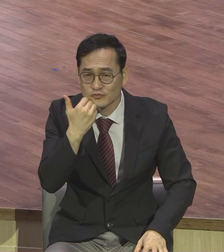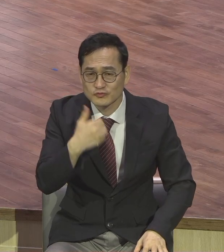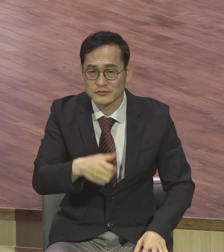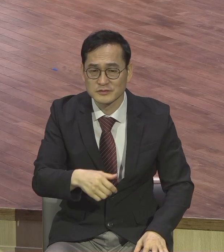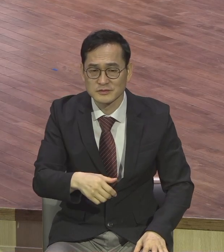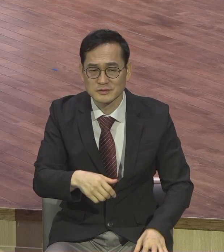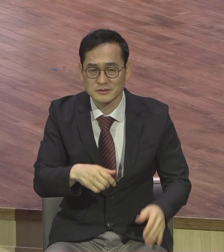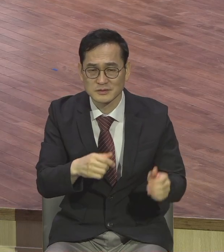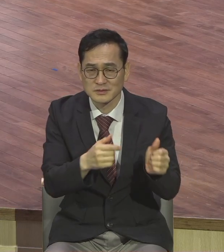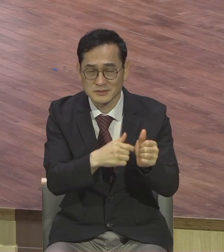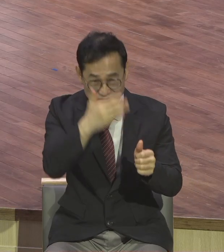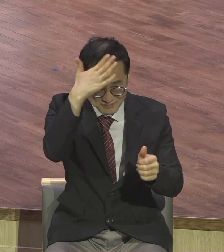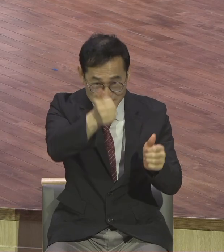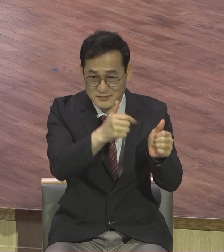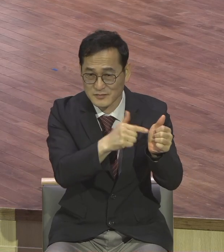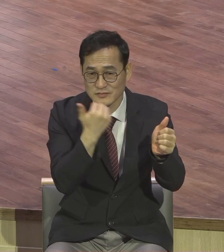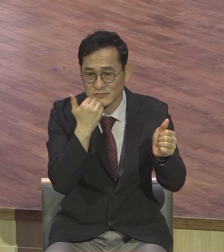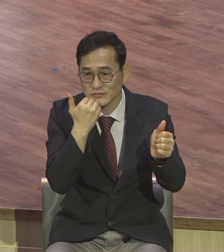라덴이